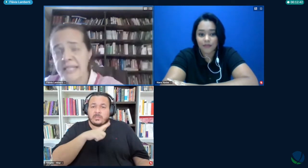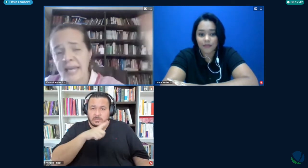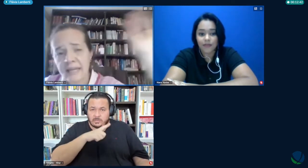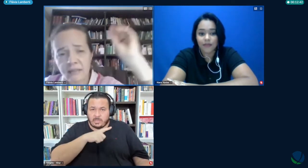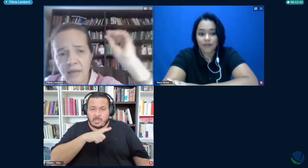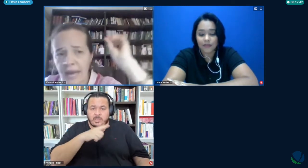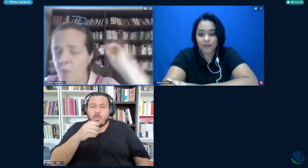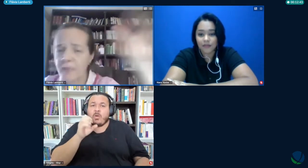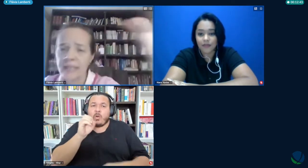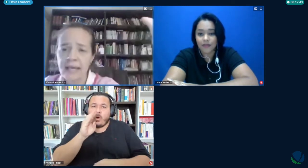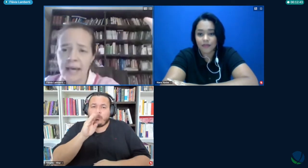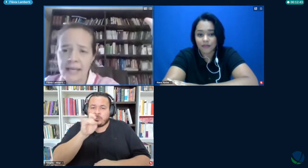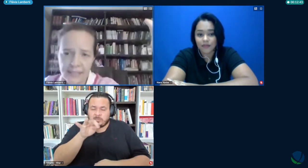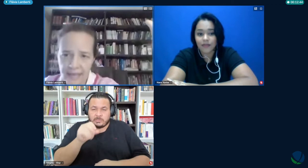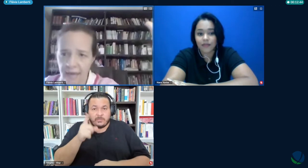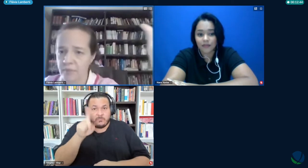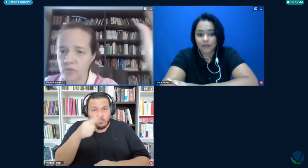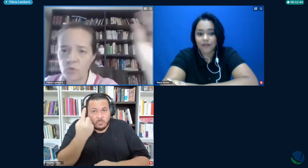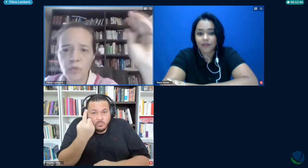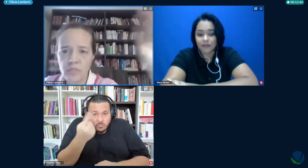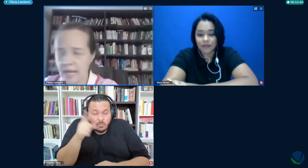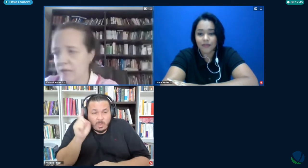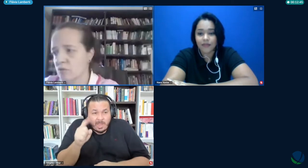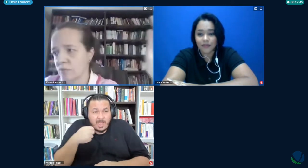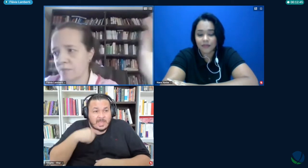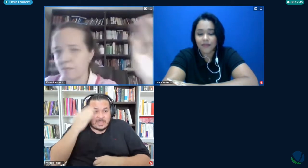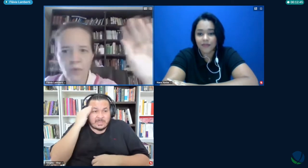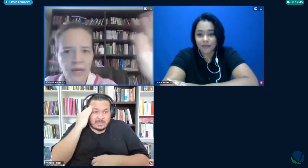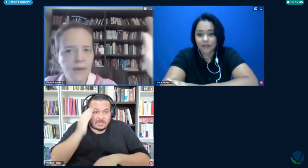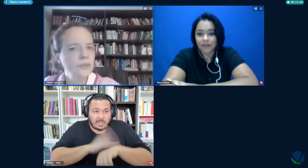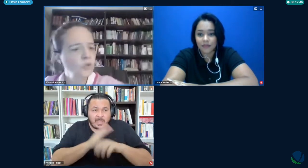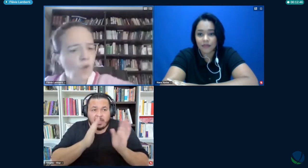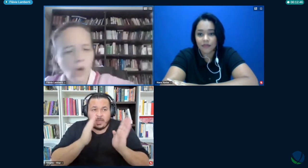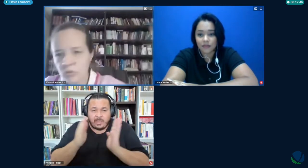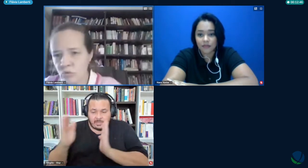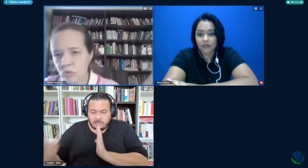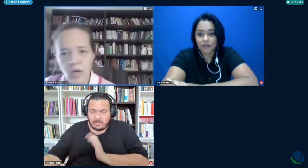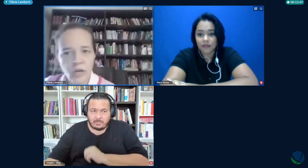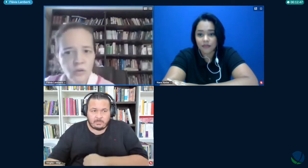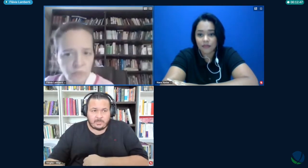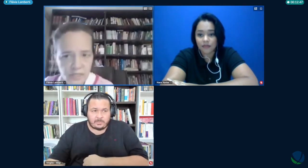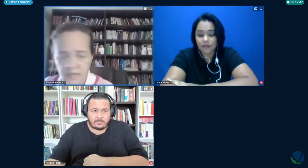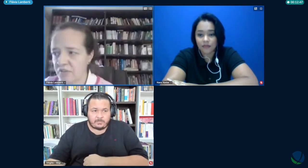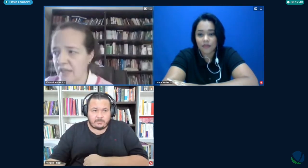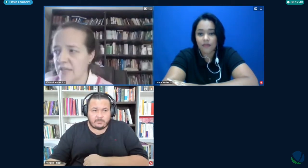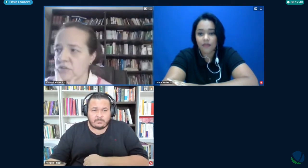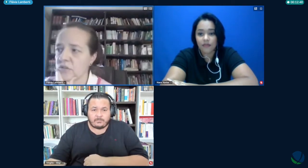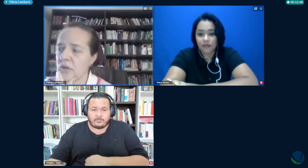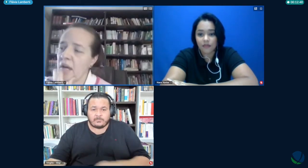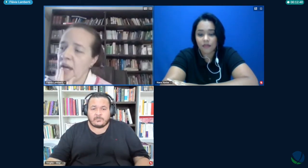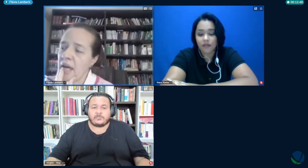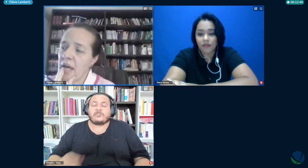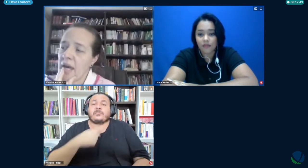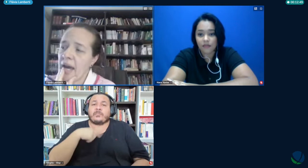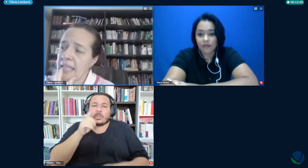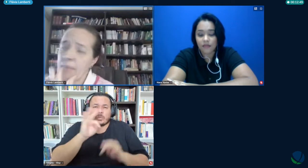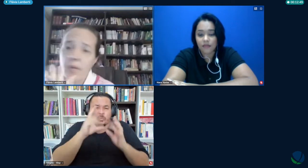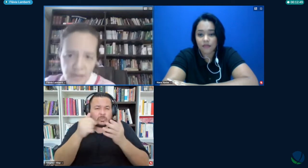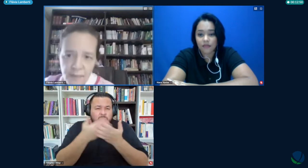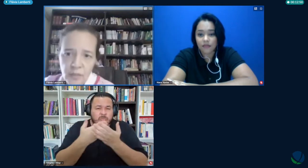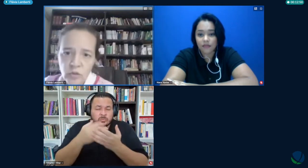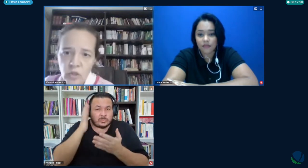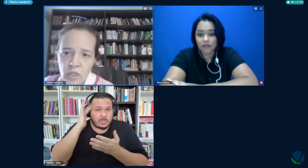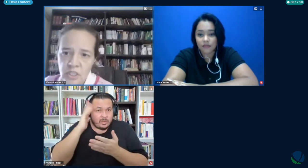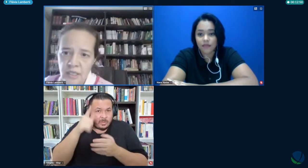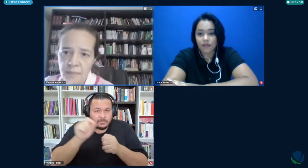deles é compreender as etapas do processo, né? Aí todo o estudo teórico que você fez. Aí depois